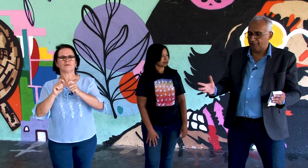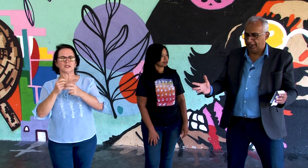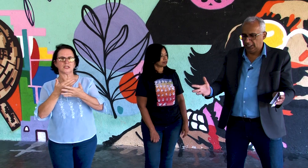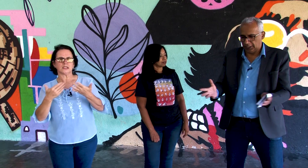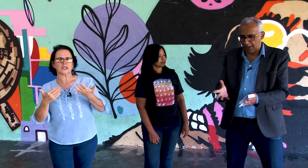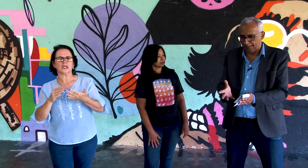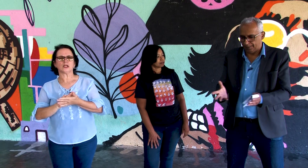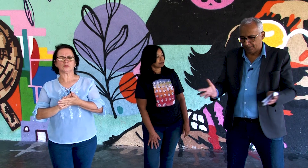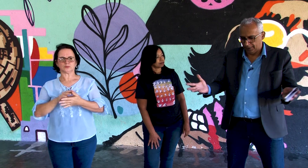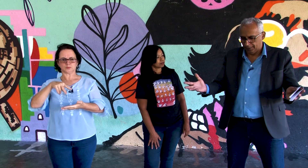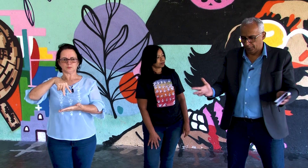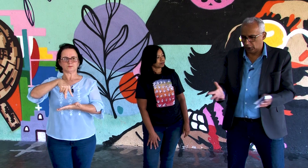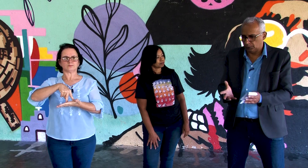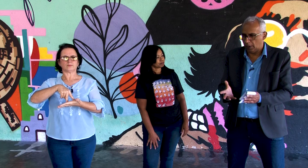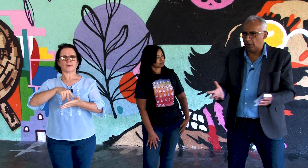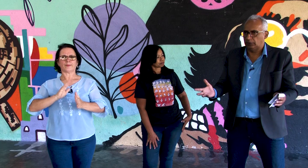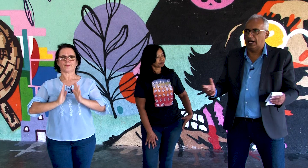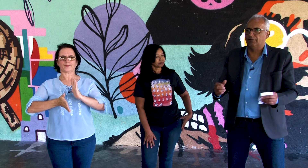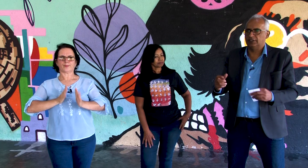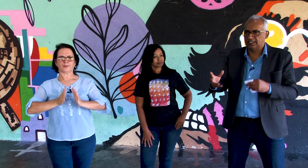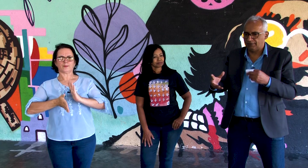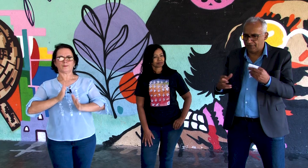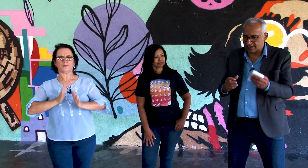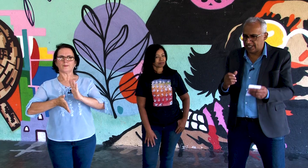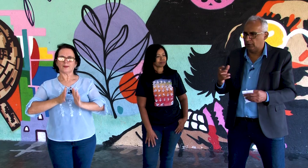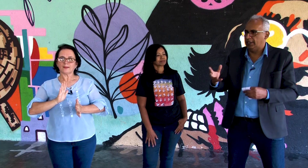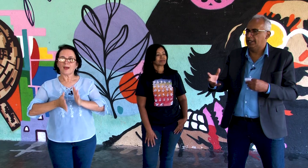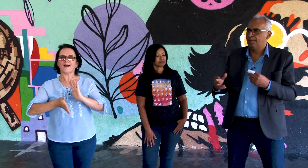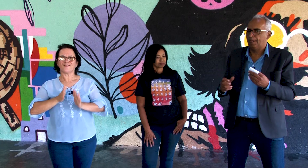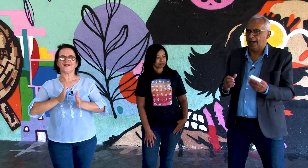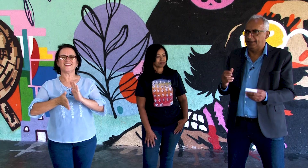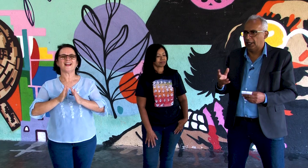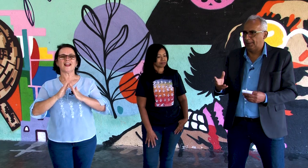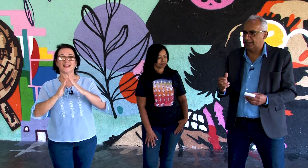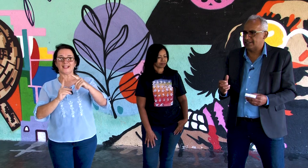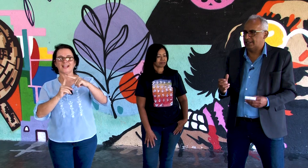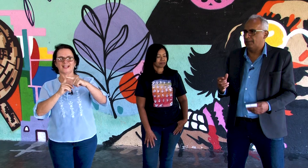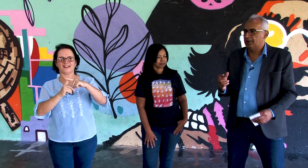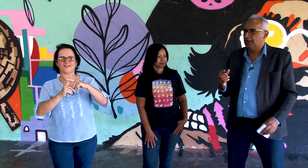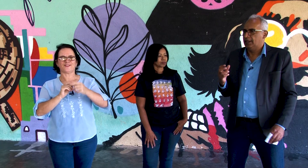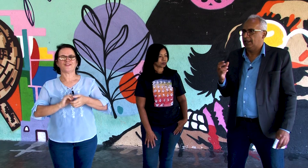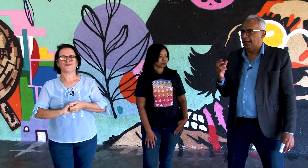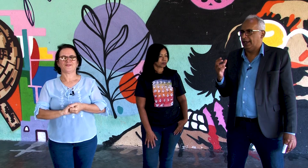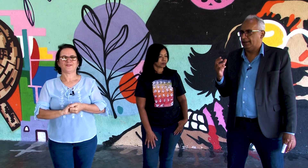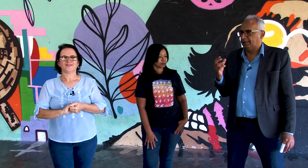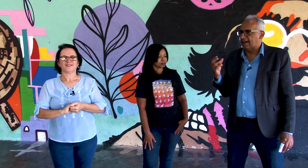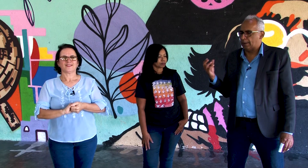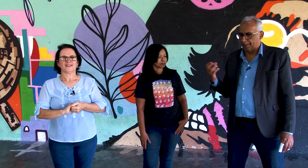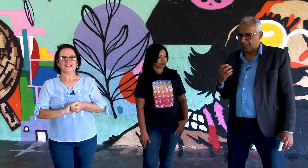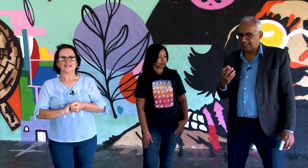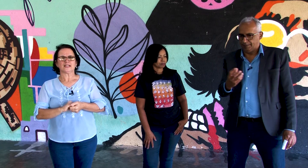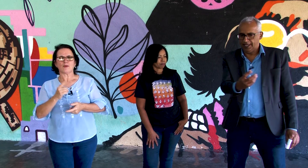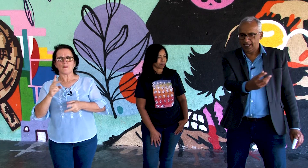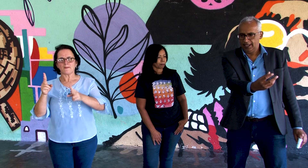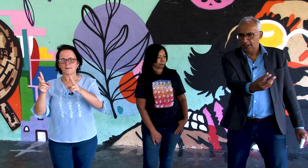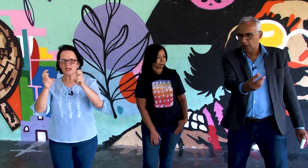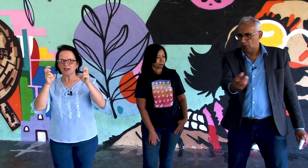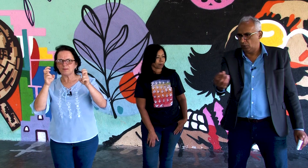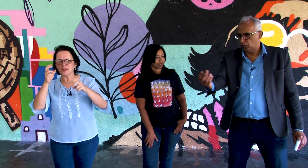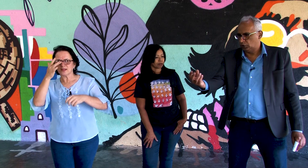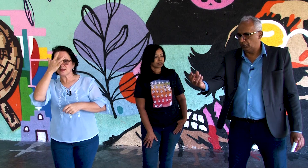vezes lá na frente, lá próximo ao altar, você estava fazendo ali a interpretação. Dava para